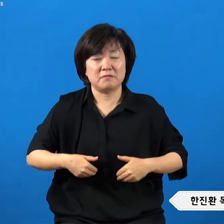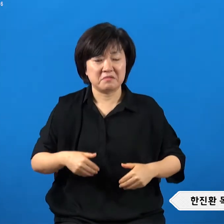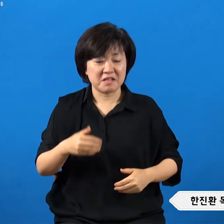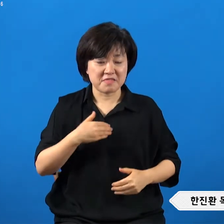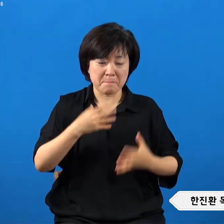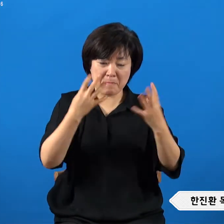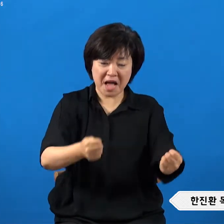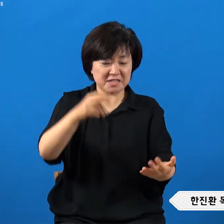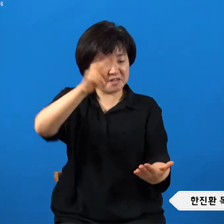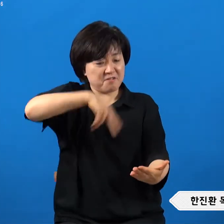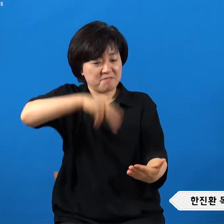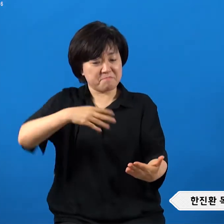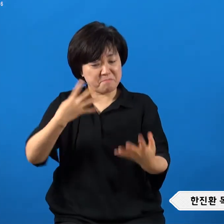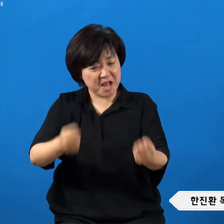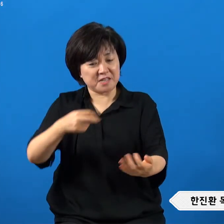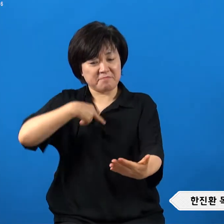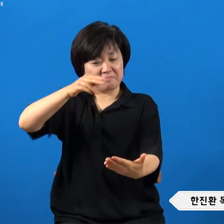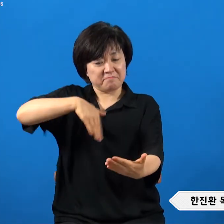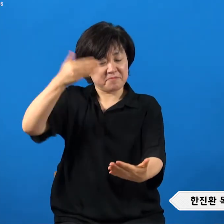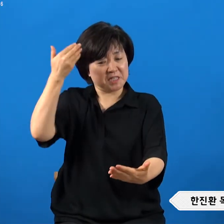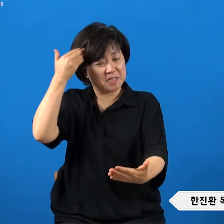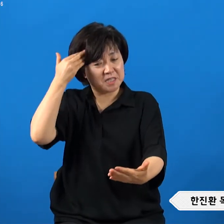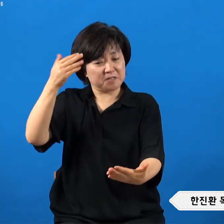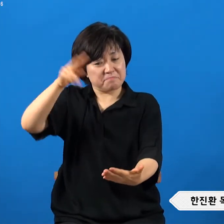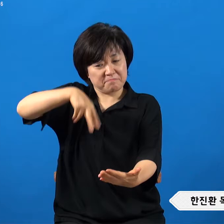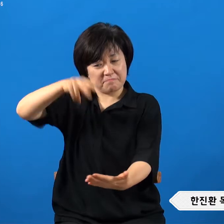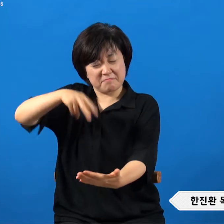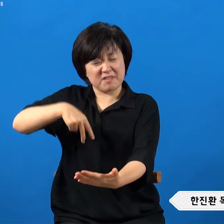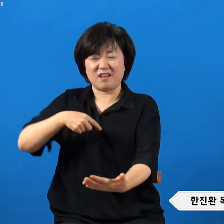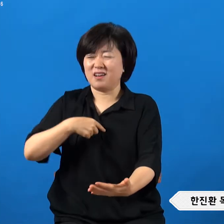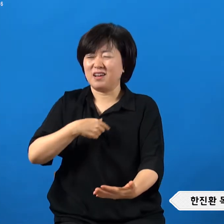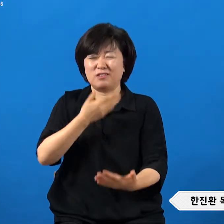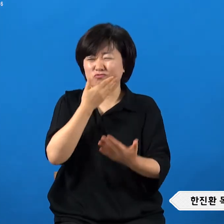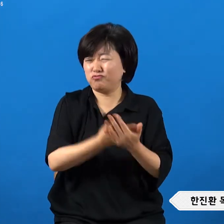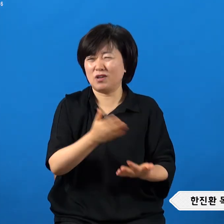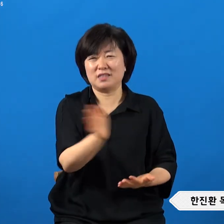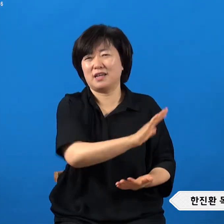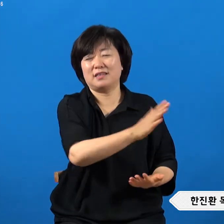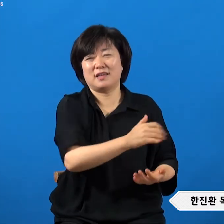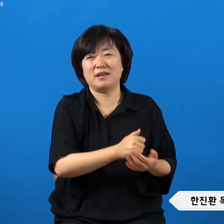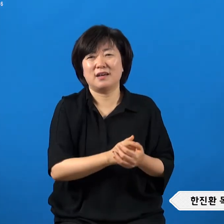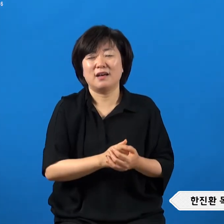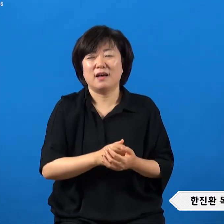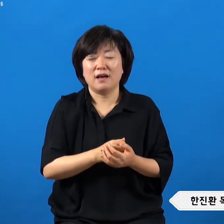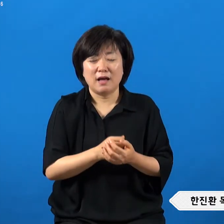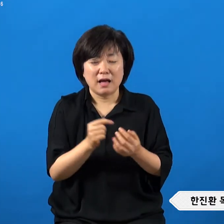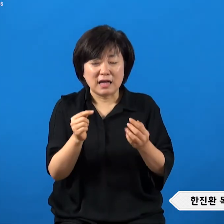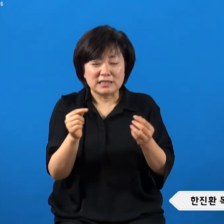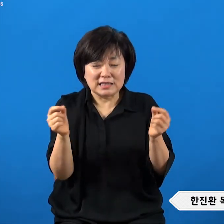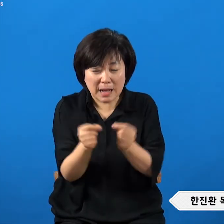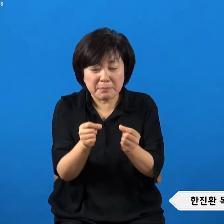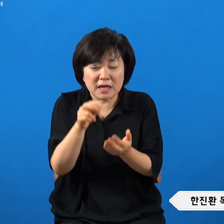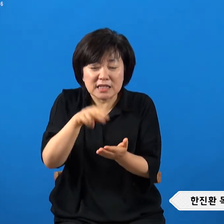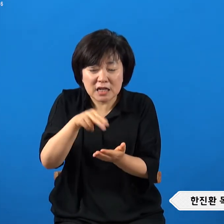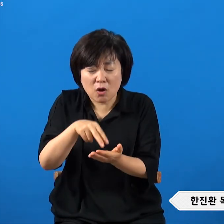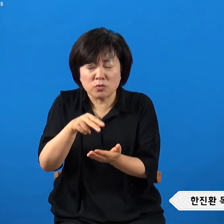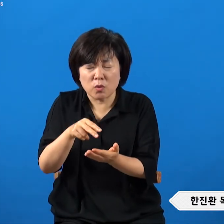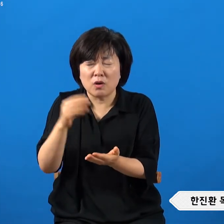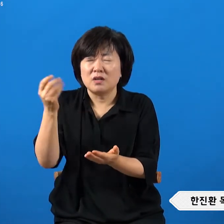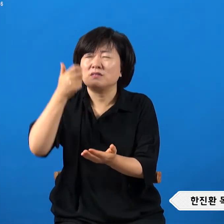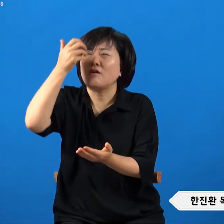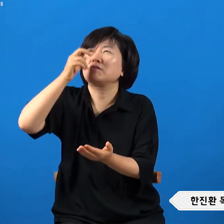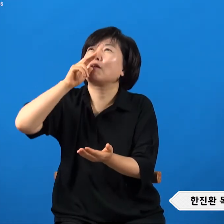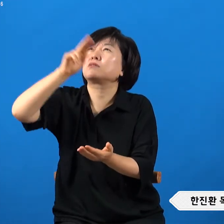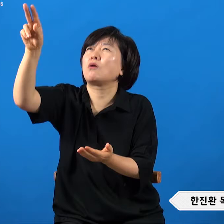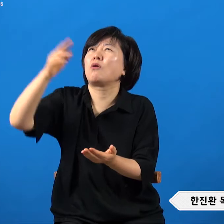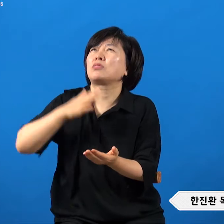장 많이 읽자, 어떠자, 그런 것보다 그거 하나도 중요한 것이 아니고 단 몇 구절을 읽어도